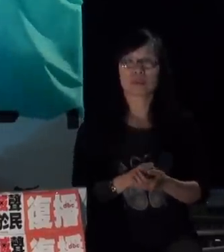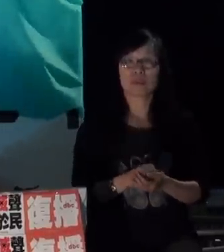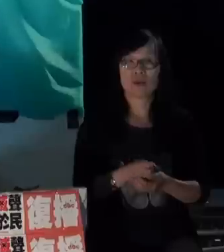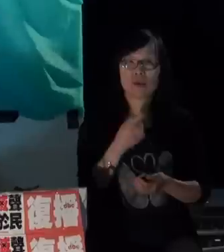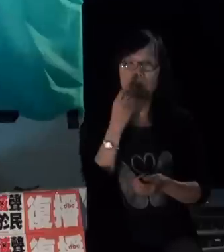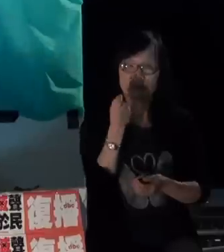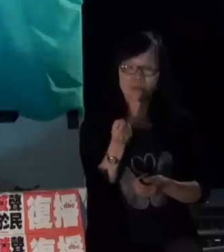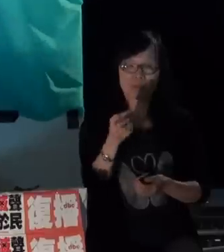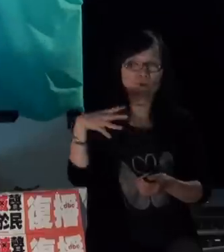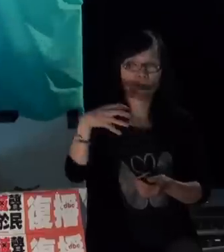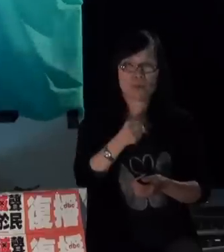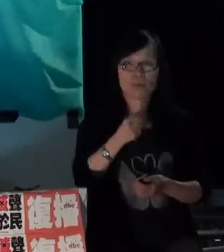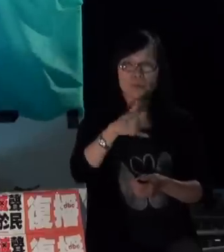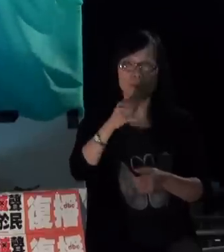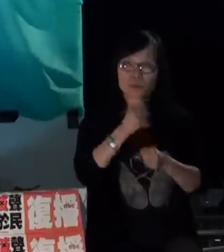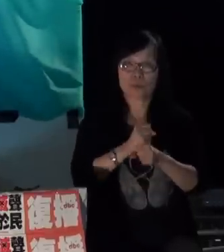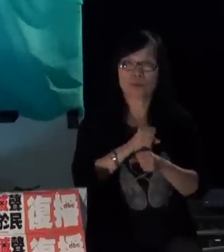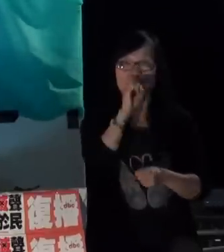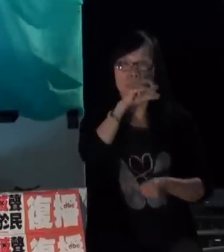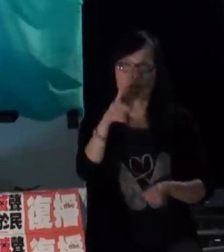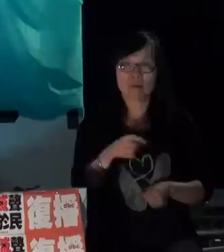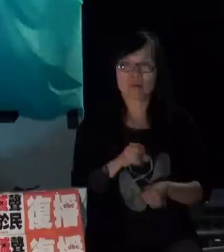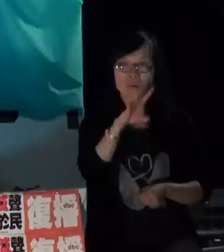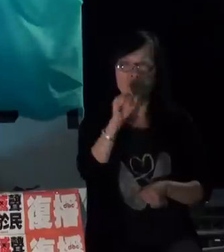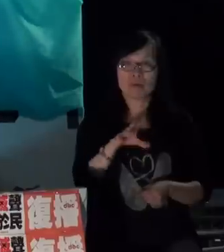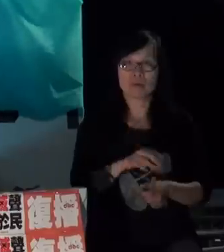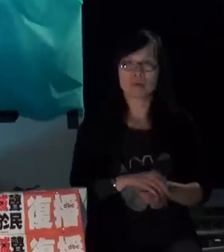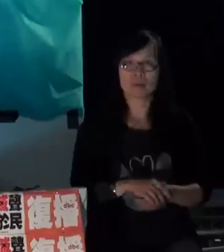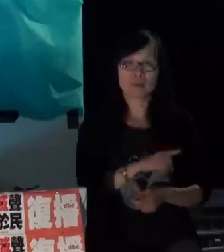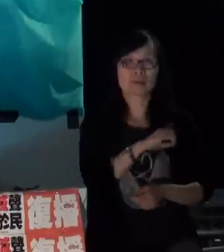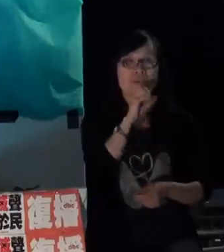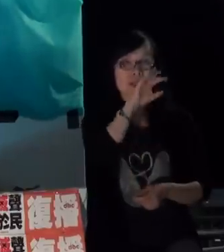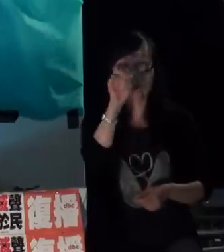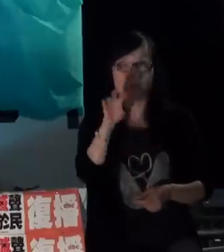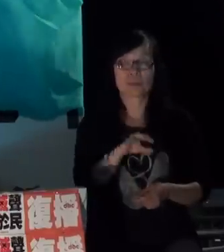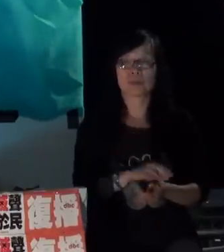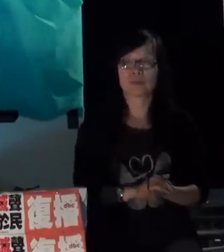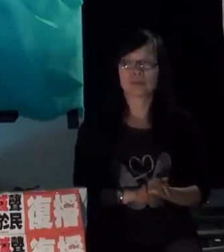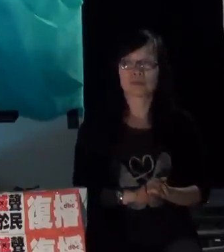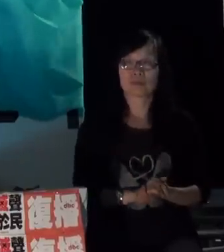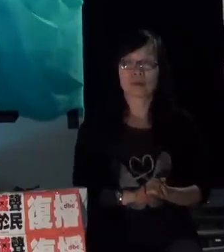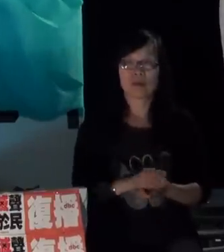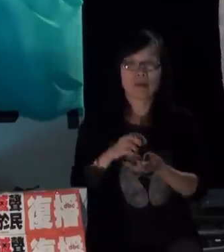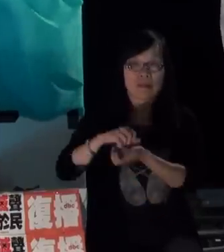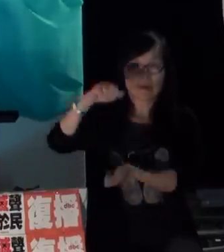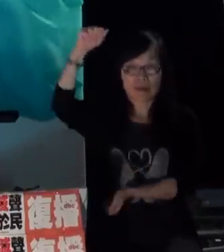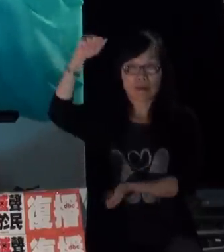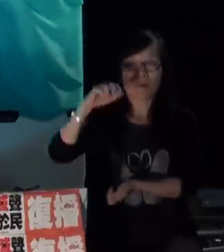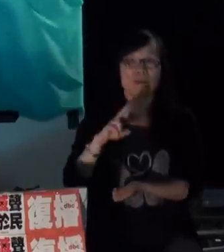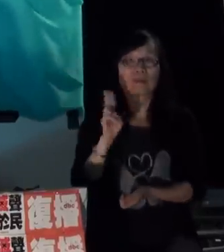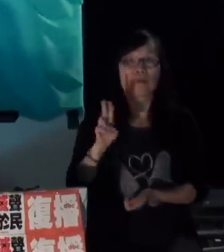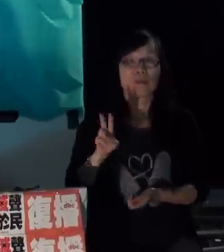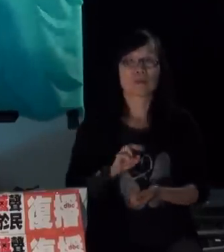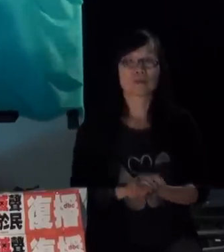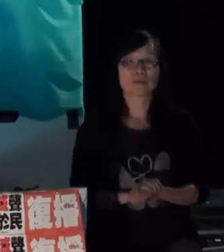好少的權力去做的時候，你講乜鬼價啫？所以唔係全部咪齋講，係咪拉布如是唔通過嘅